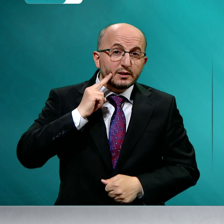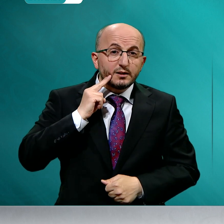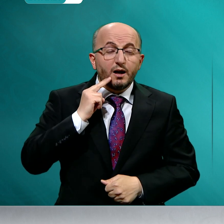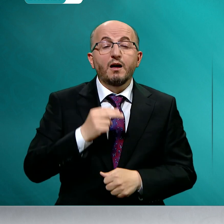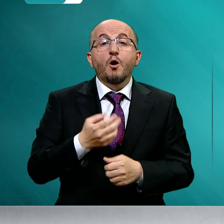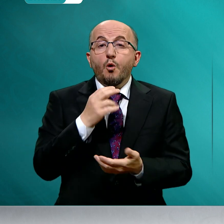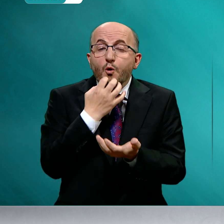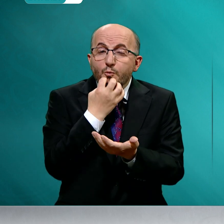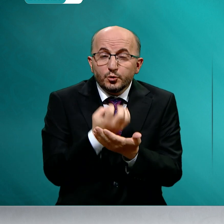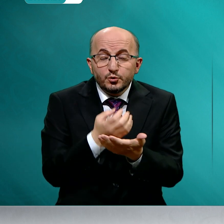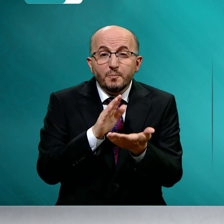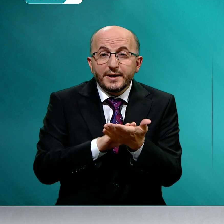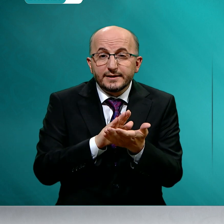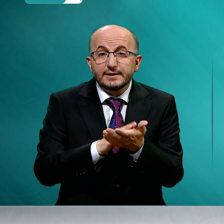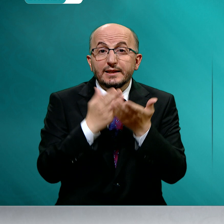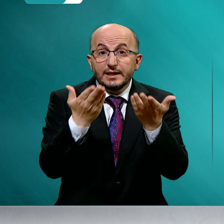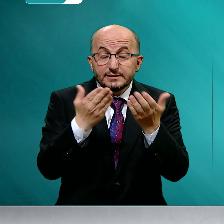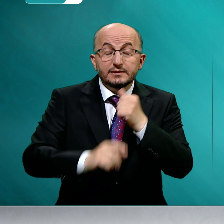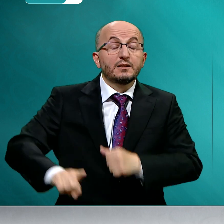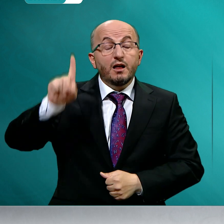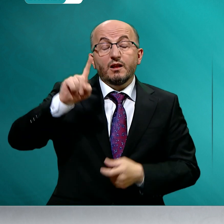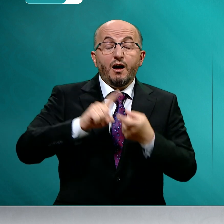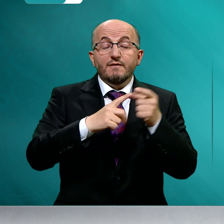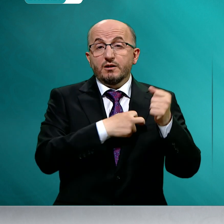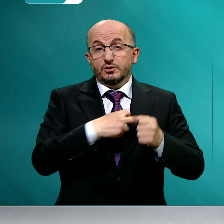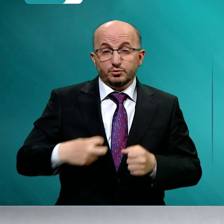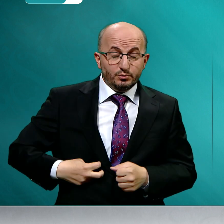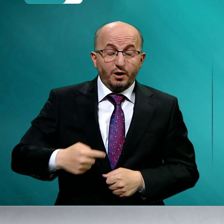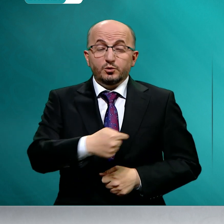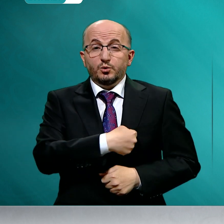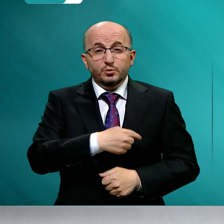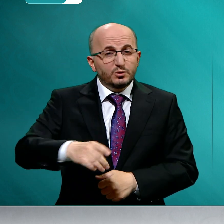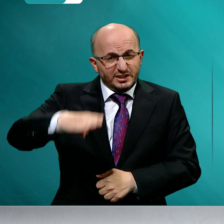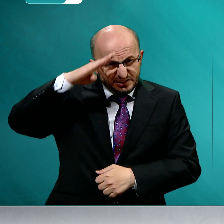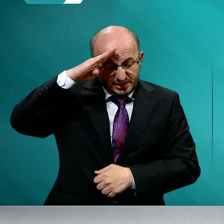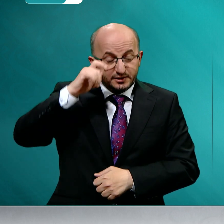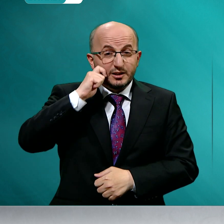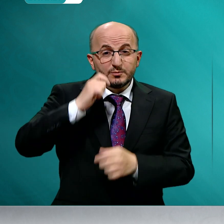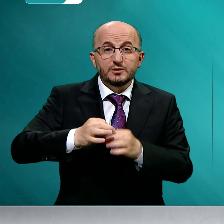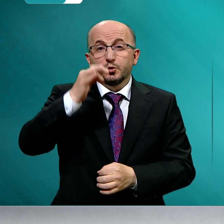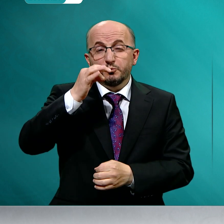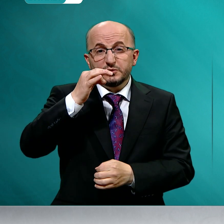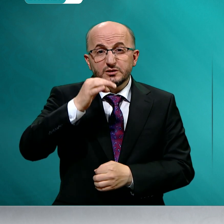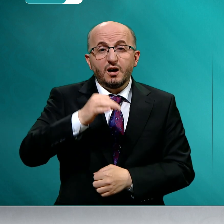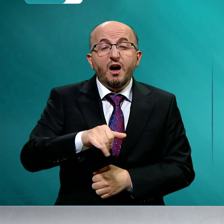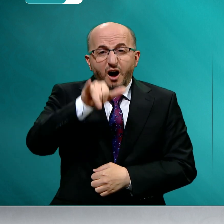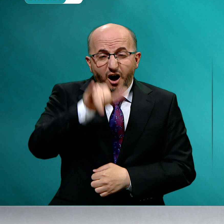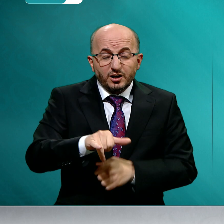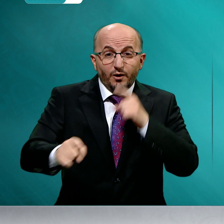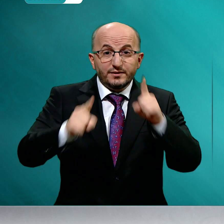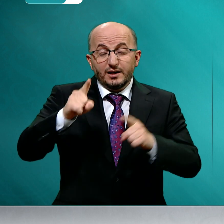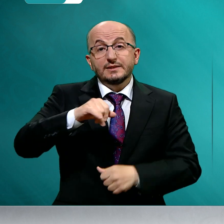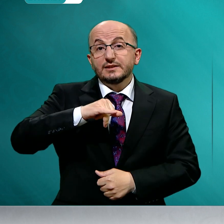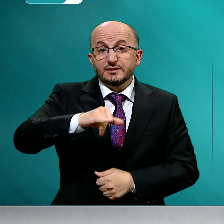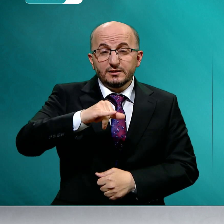ömrünü bereketlendirir. Allah'a ve Resulullah'a gönülden itaat eden bir mümin, hak ve adaletin